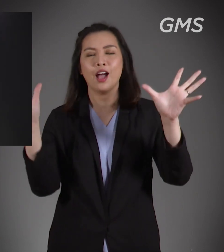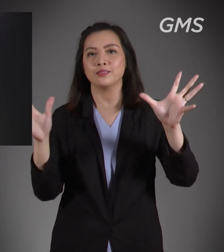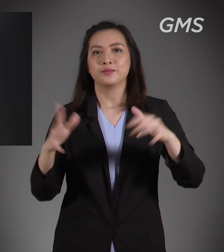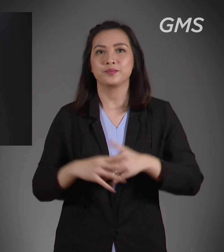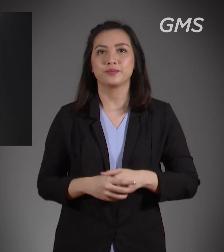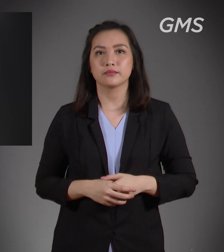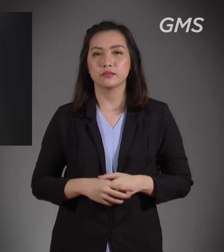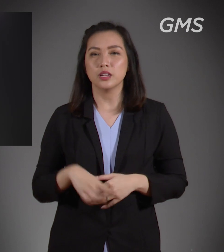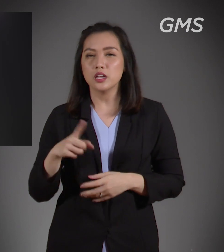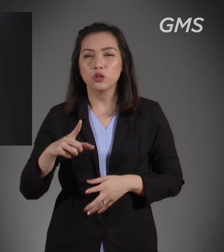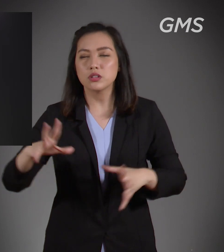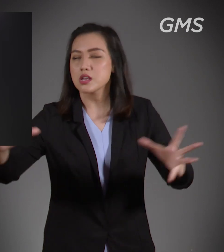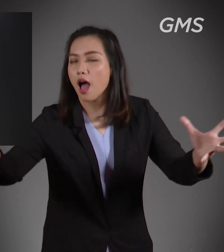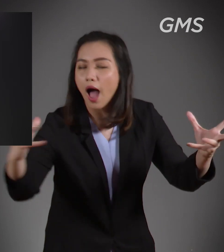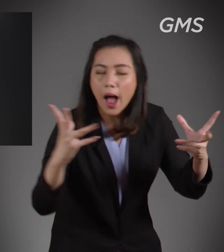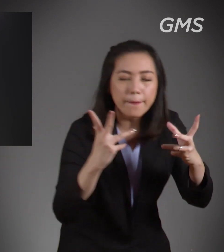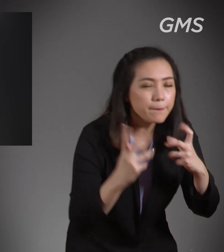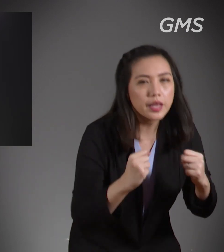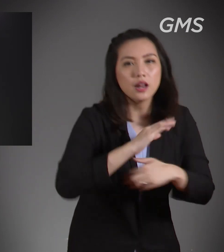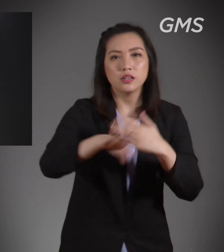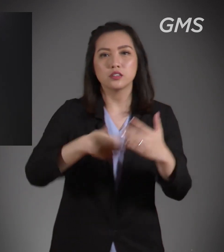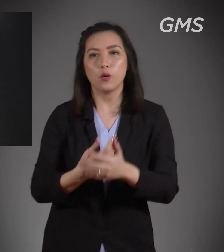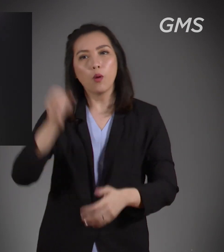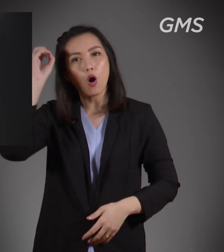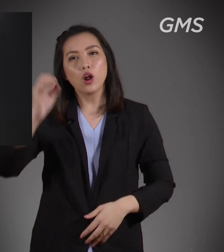Sekarang dirampas semua oleh musuh.